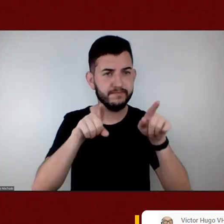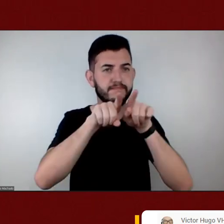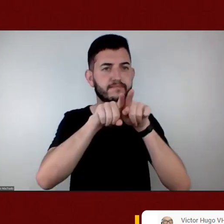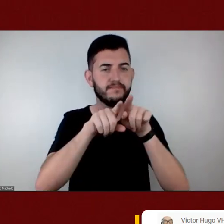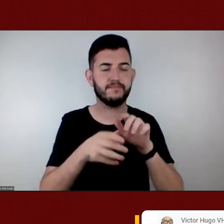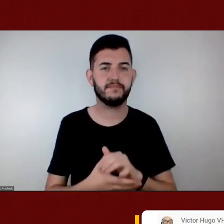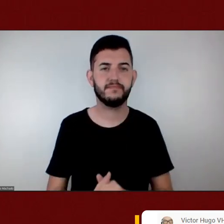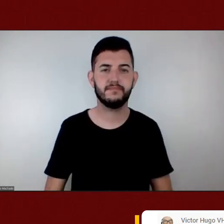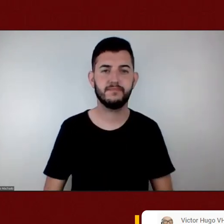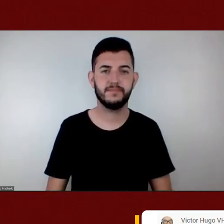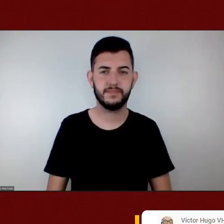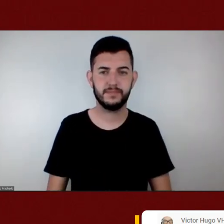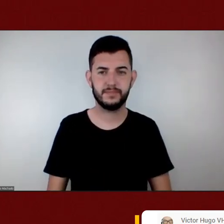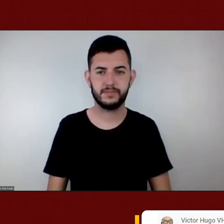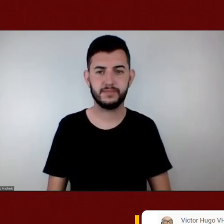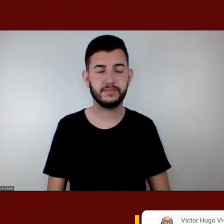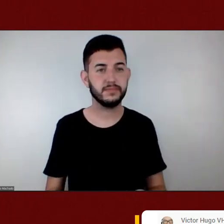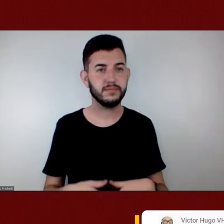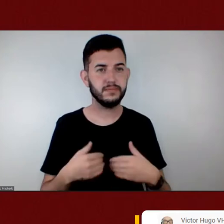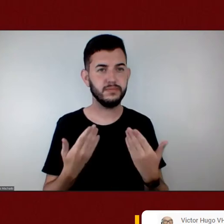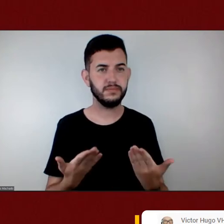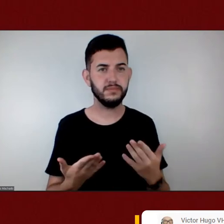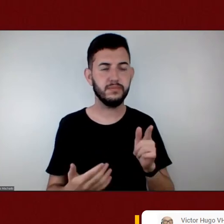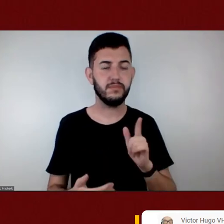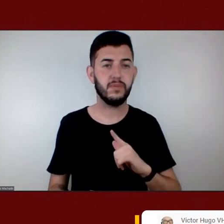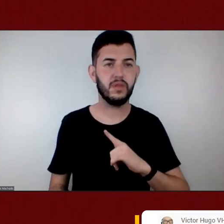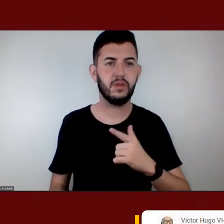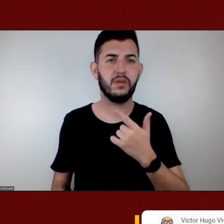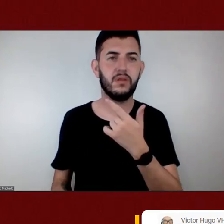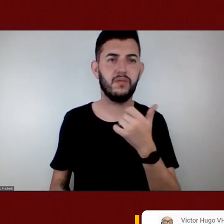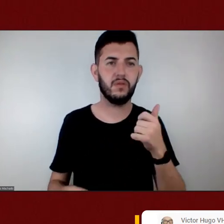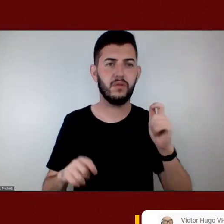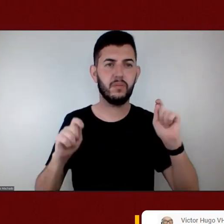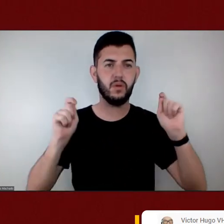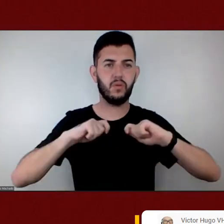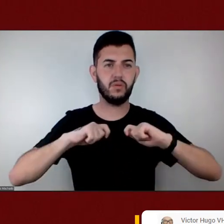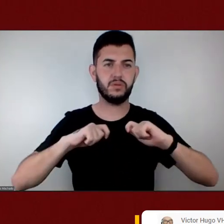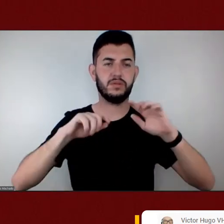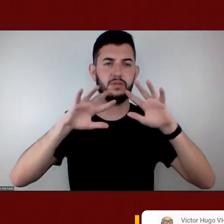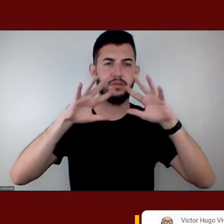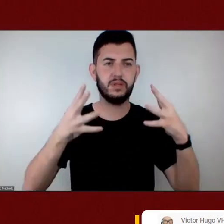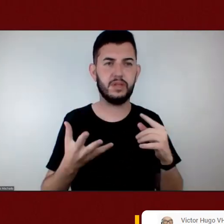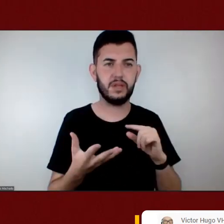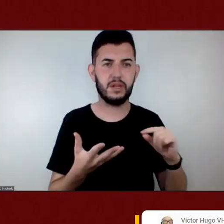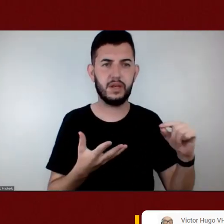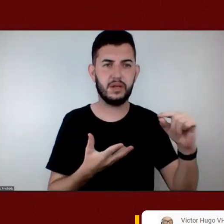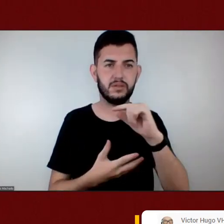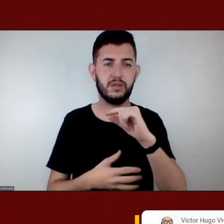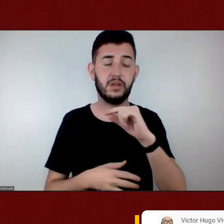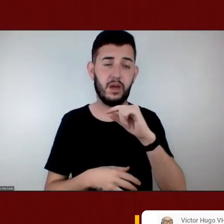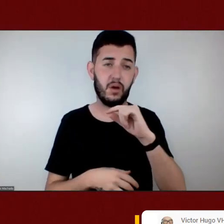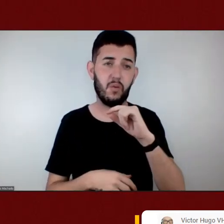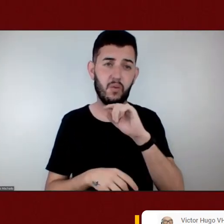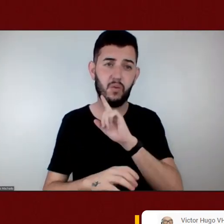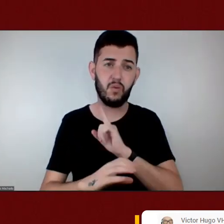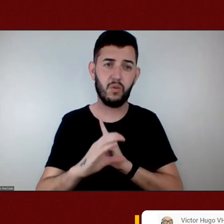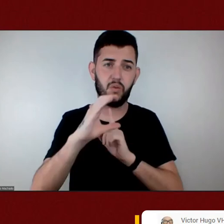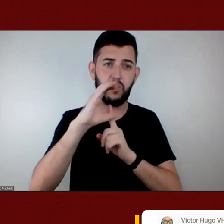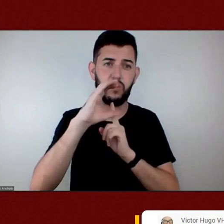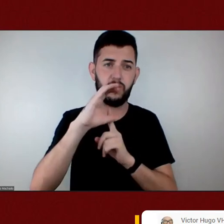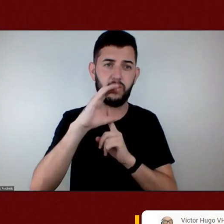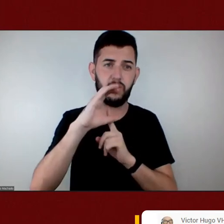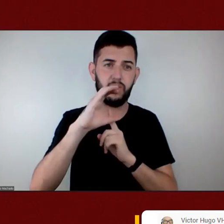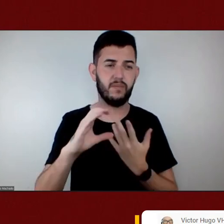das 21 condições da Internacional Comunista não tardaria por se mostrar